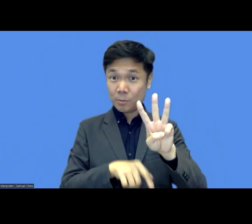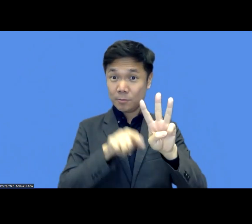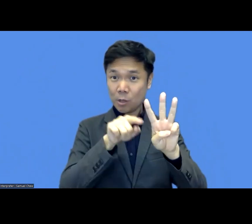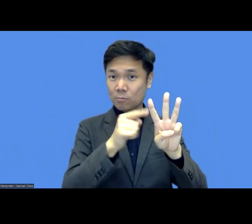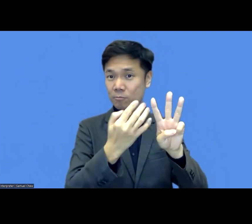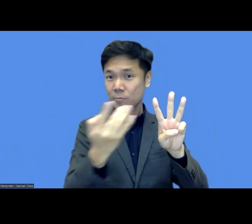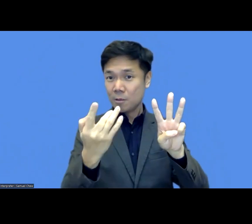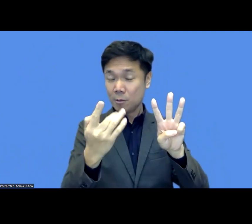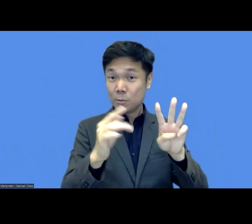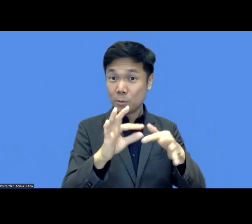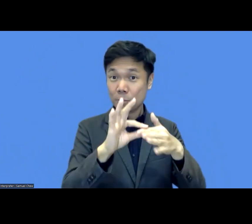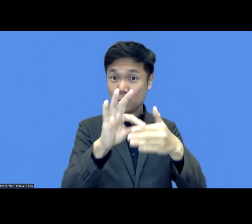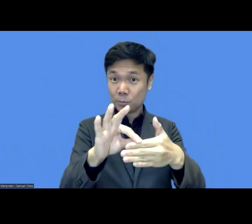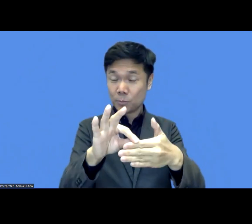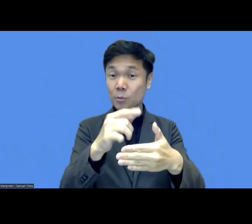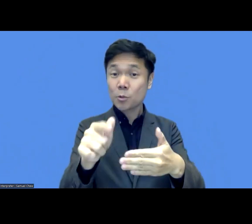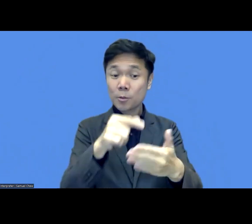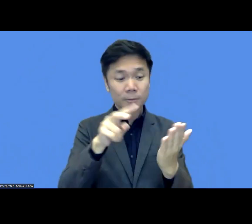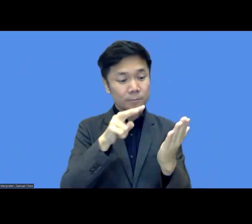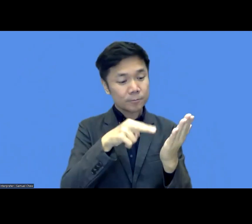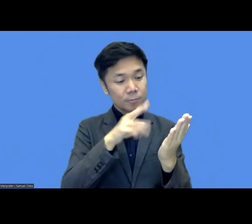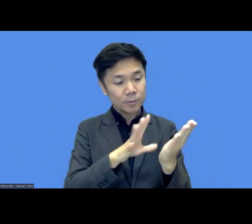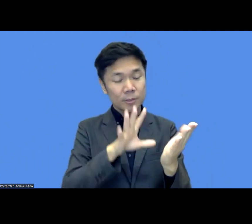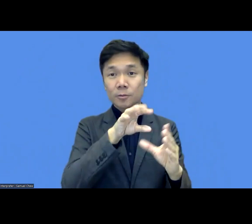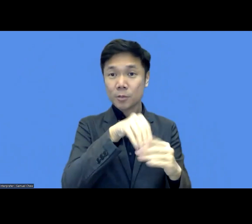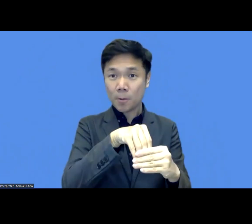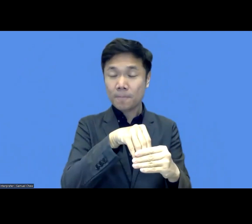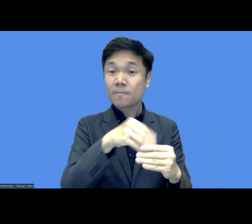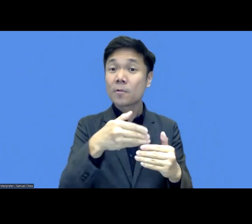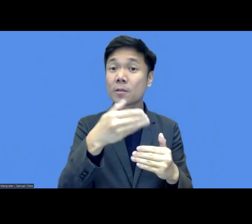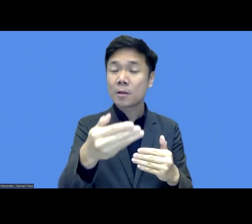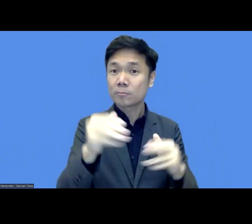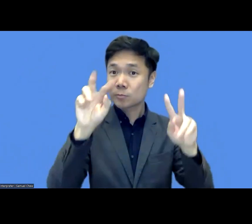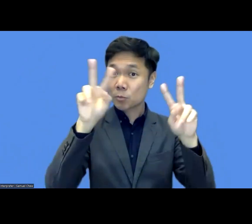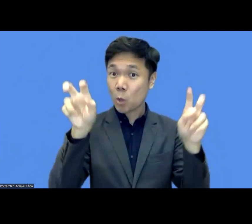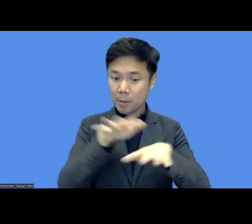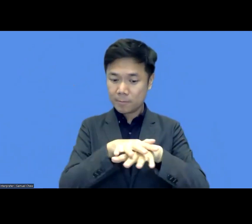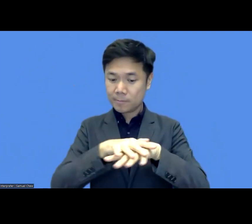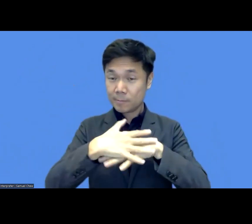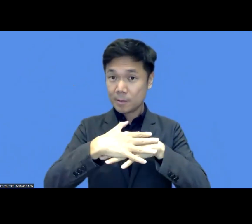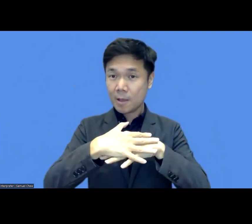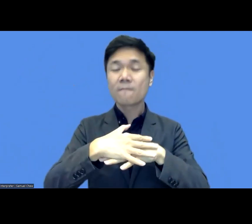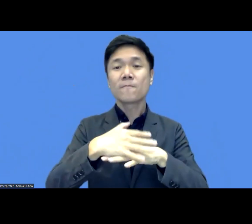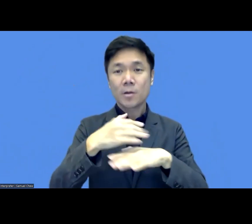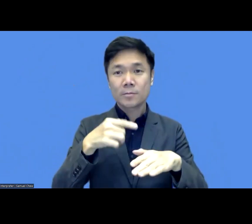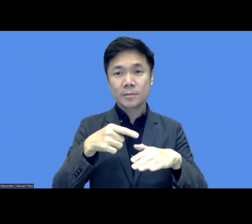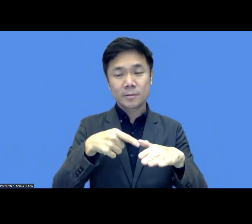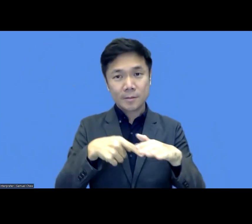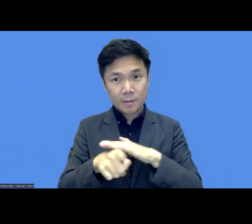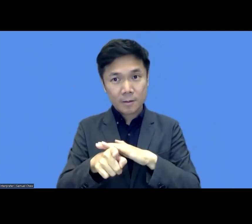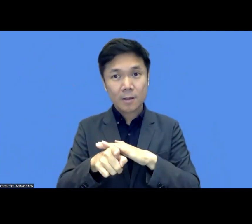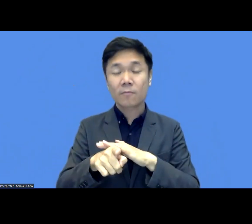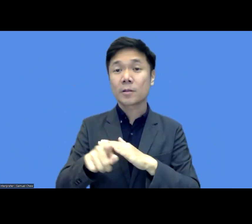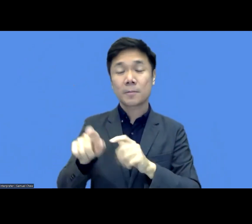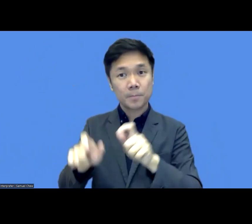de lenguas. En el siguiente lunes tendríamos el webinario